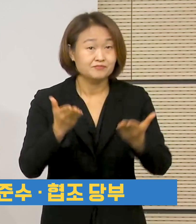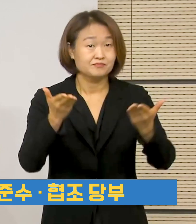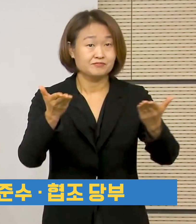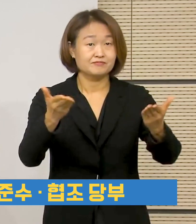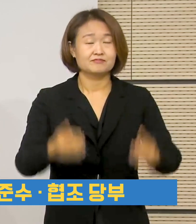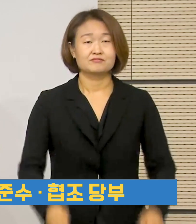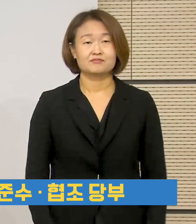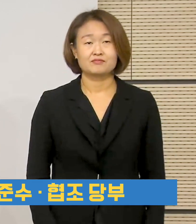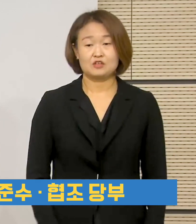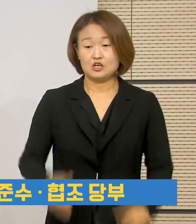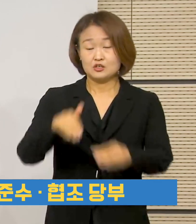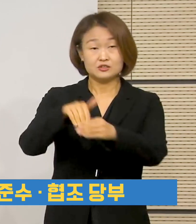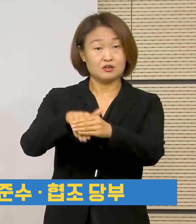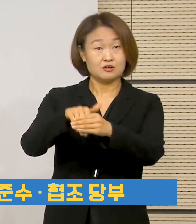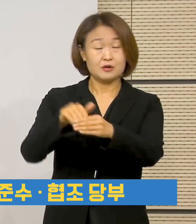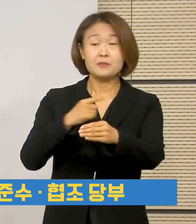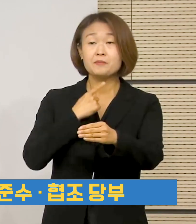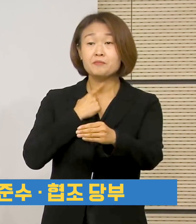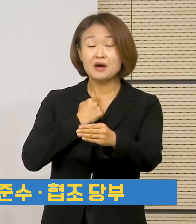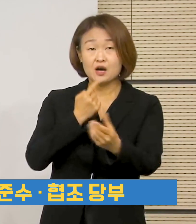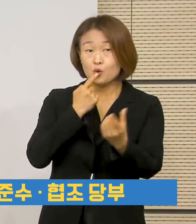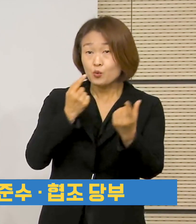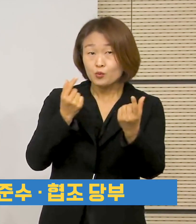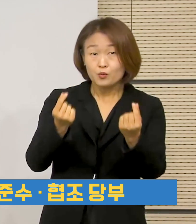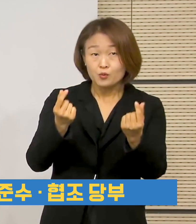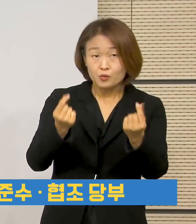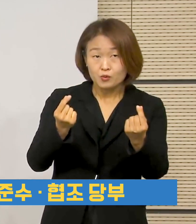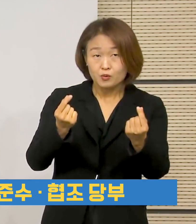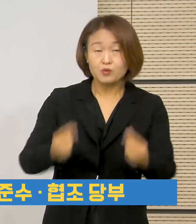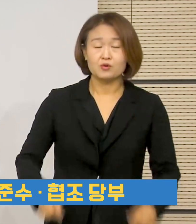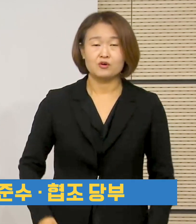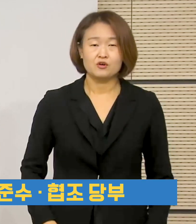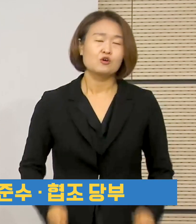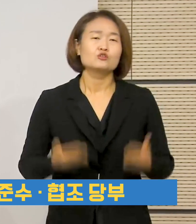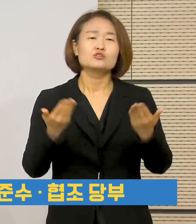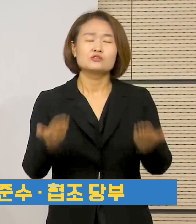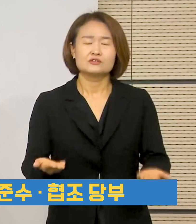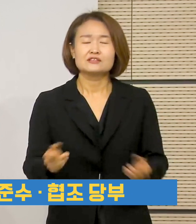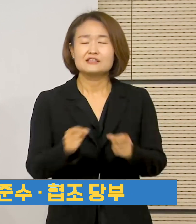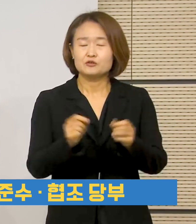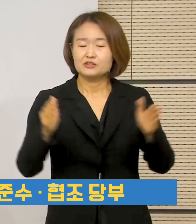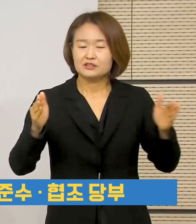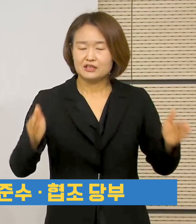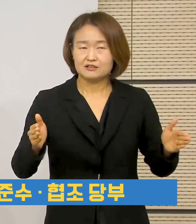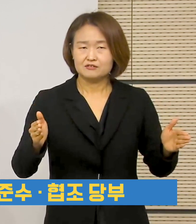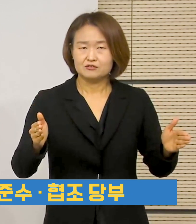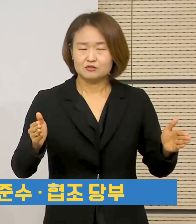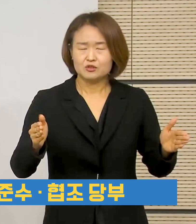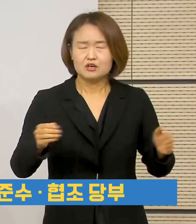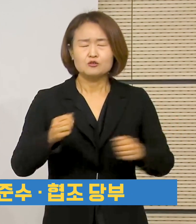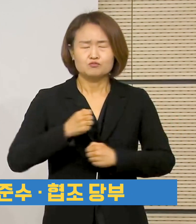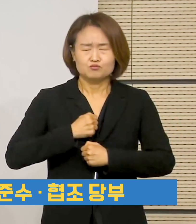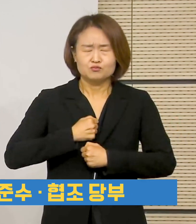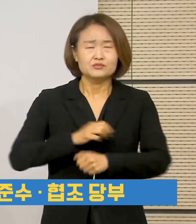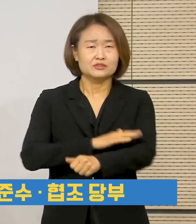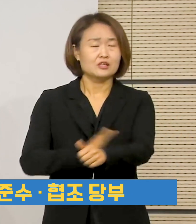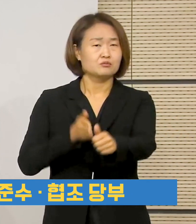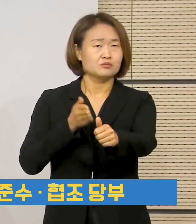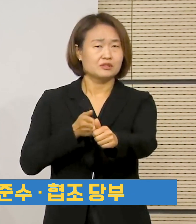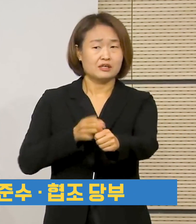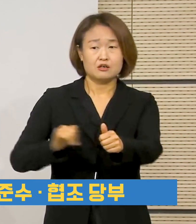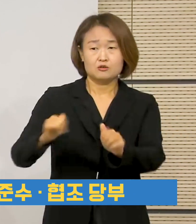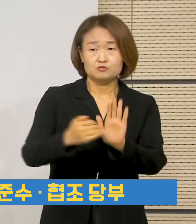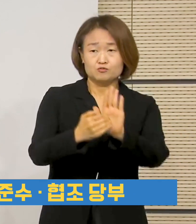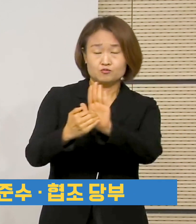선거에서 하셨던 것처럼 윤후 기간에도 방역 수칙을 꼭 지켜주시기 바랍니다 방영 박 내에서 관리가